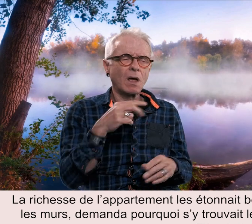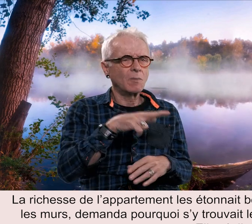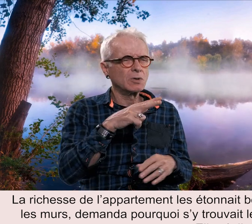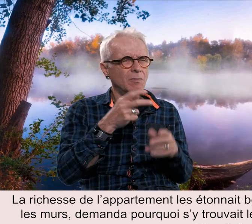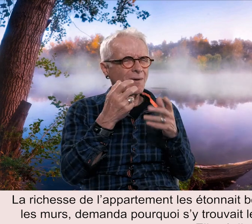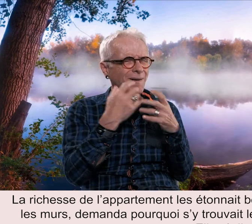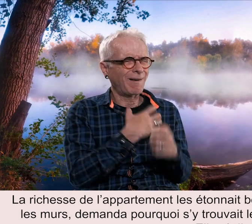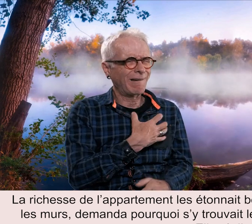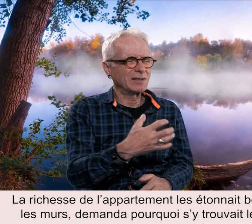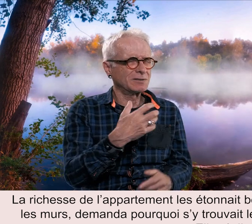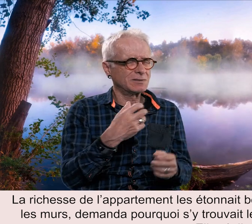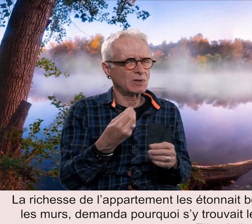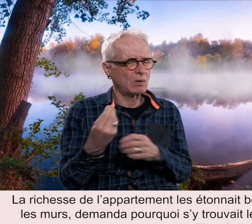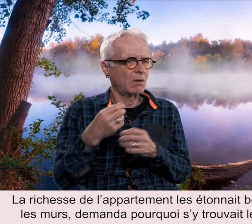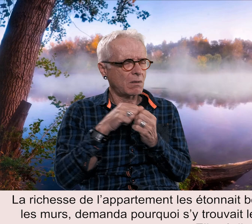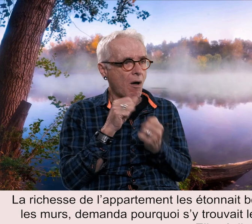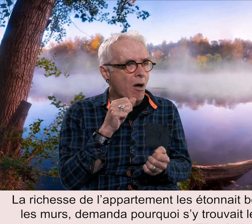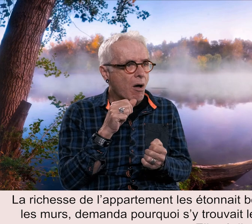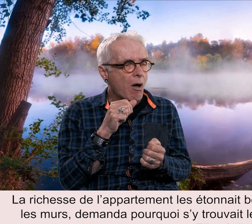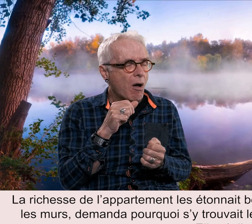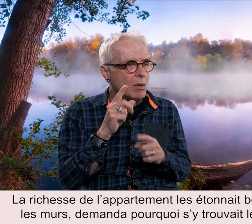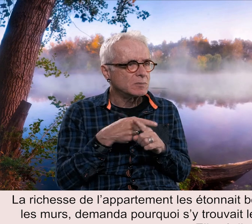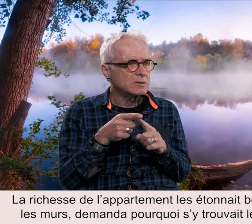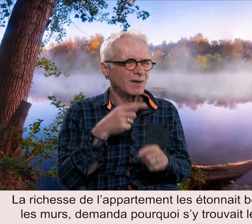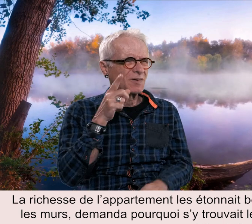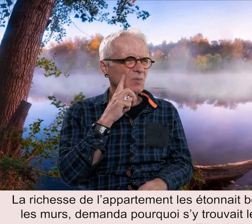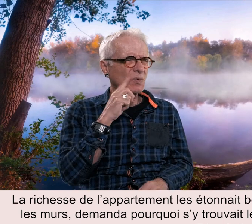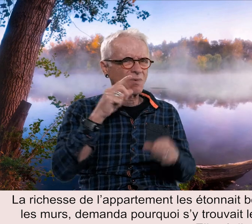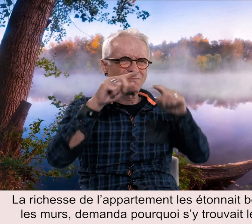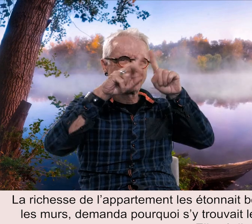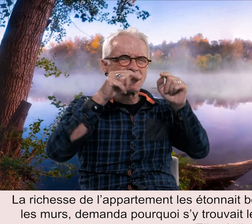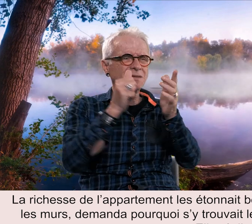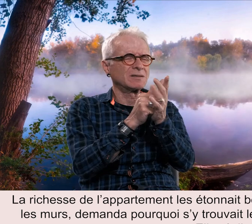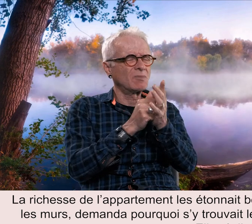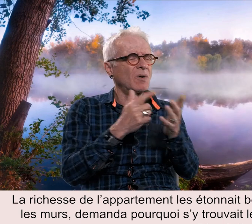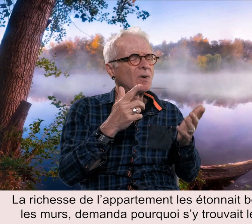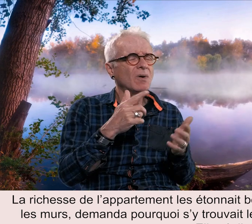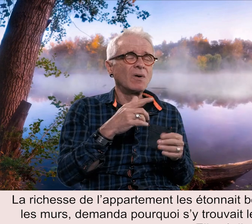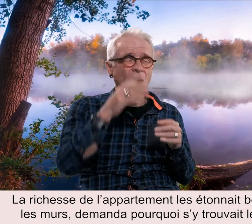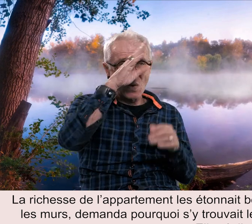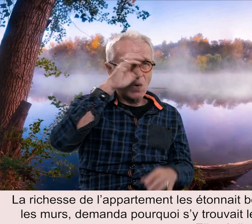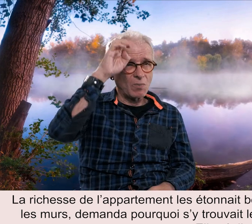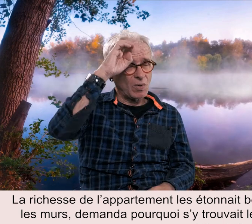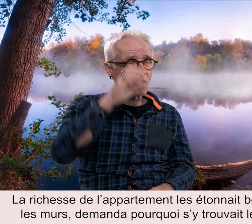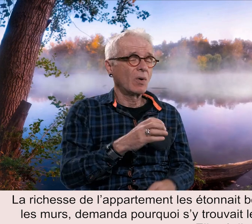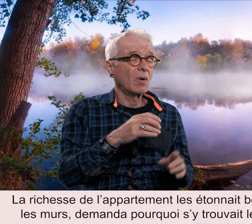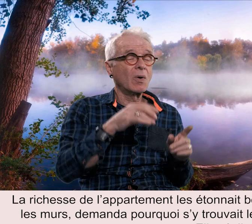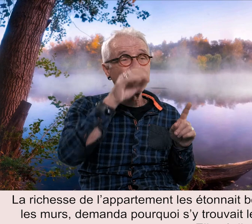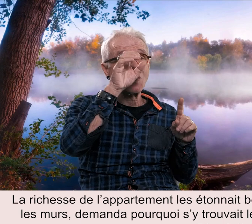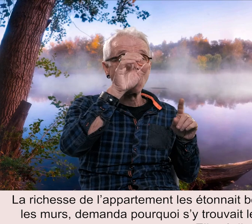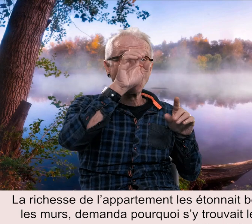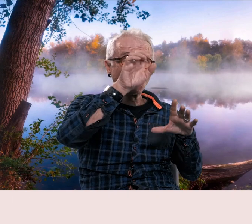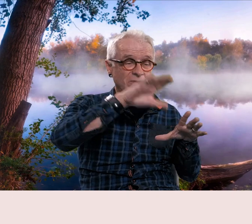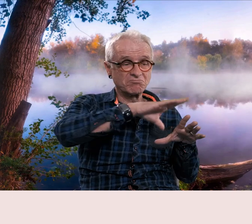et le vieux, ayant examiné les murs, demanda pourquoi s'y trouvait le blason de l'empereur d'Occitanie. Elle répliqua, « C'est mon